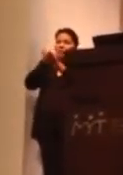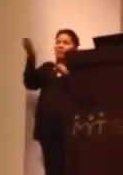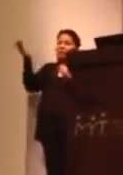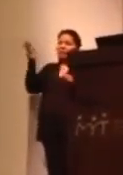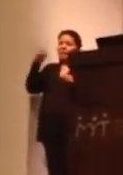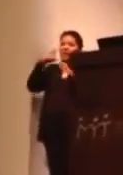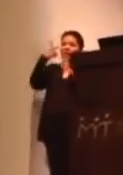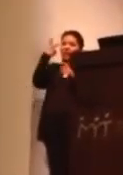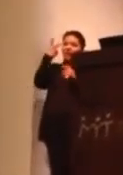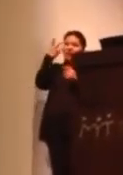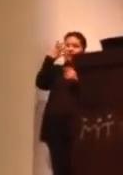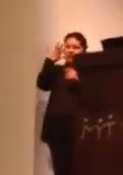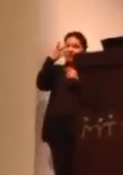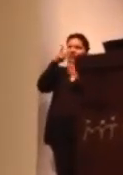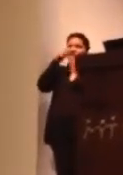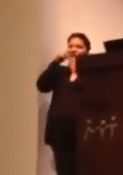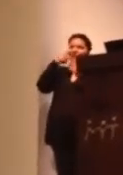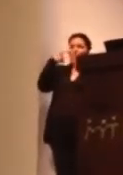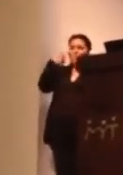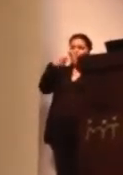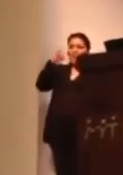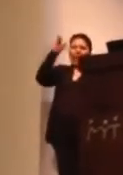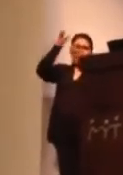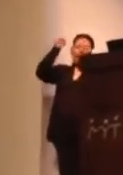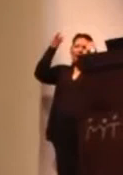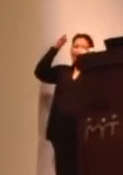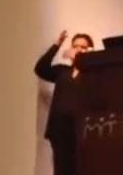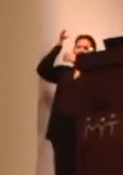Y eso ya echándole ganitas, no sé cómo de la cosa.